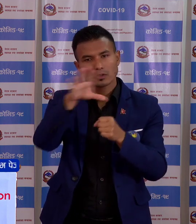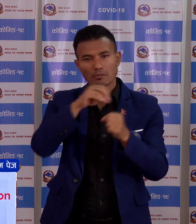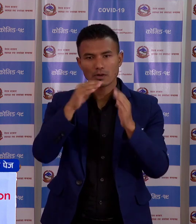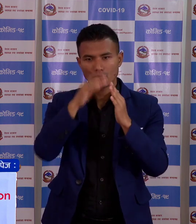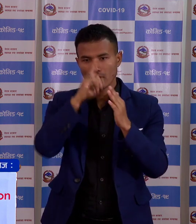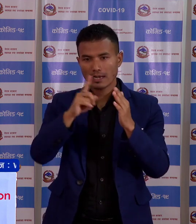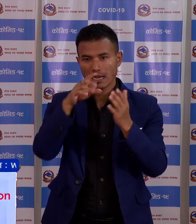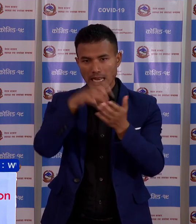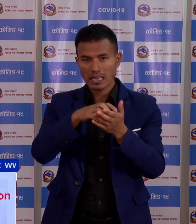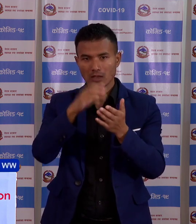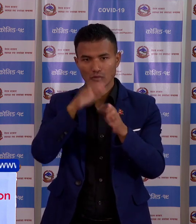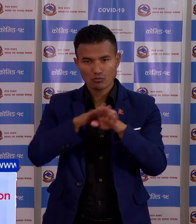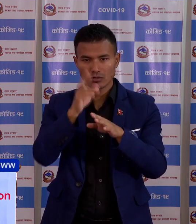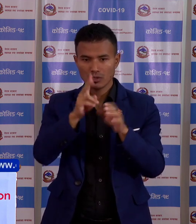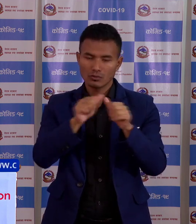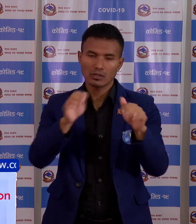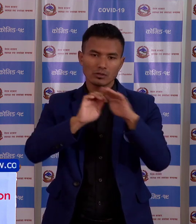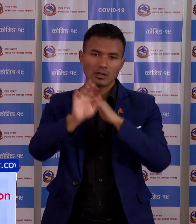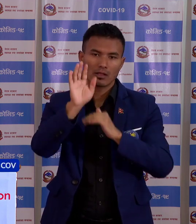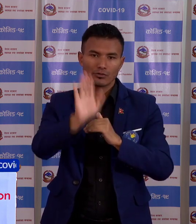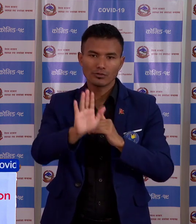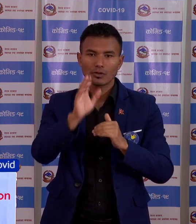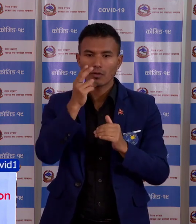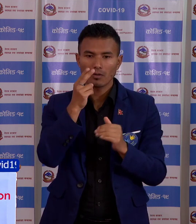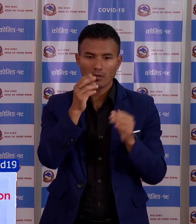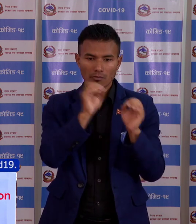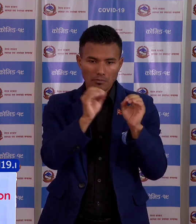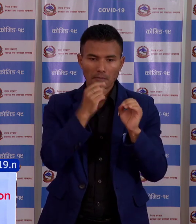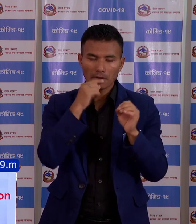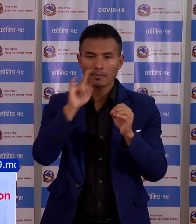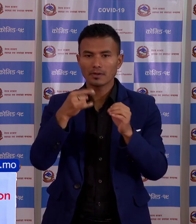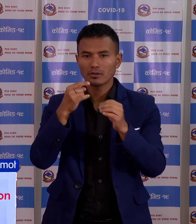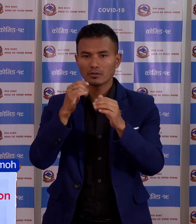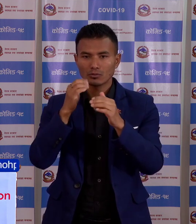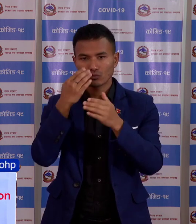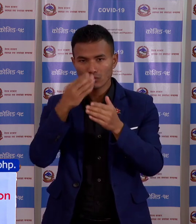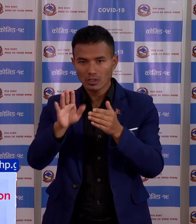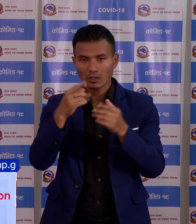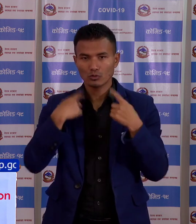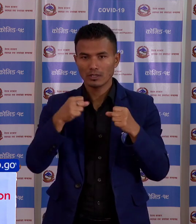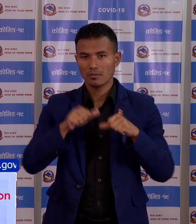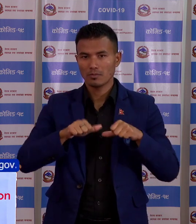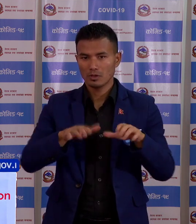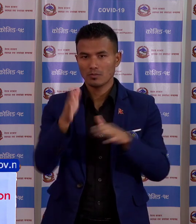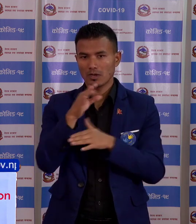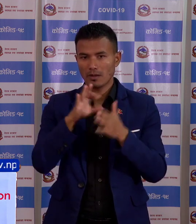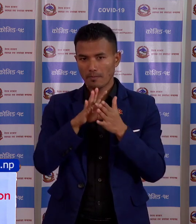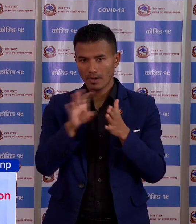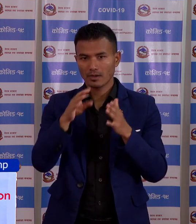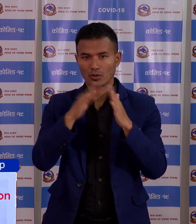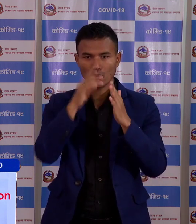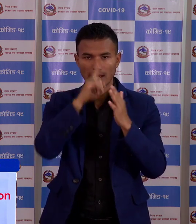क्मारेंटाइन हरू एही मावदंड अनुसारशन चालं बहे का छन नबहे को बहे भुने छन स्वास्थे तथा जन संख्या मंत्रालेको तरफाटा